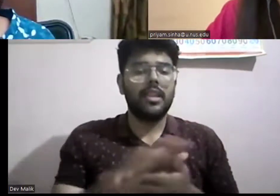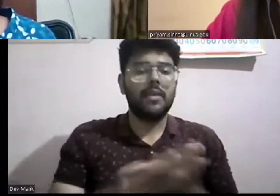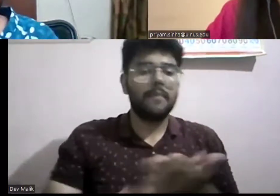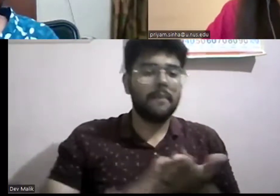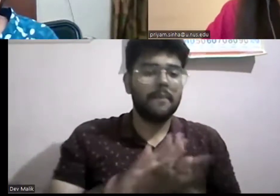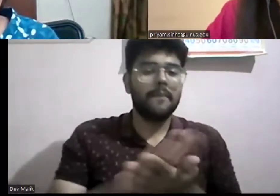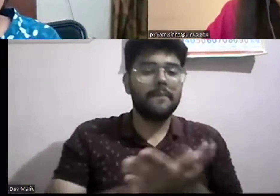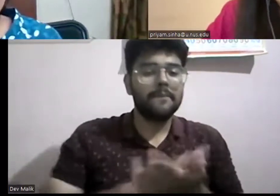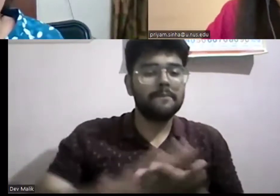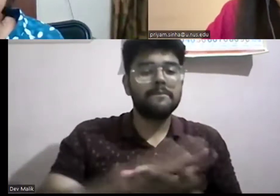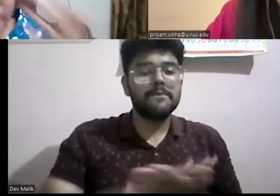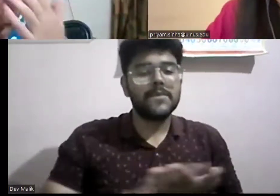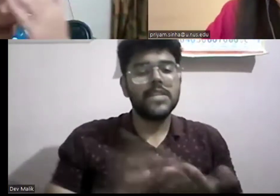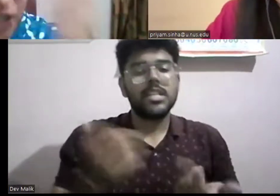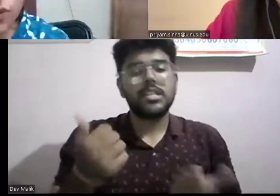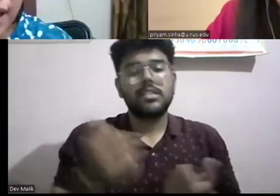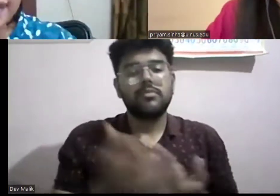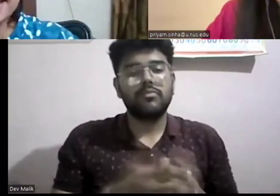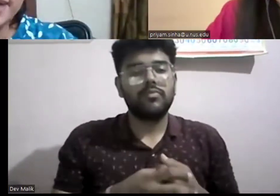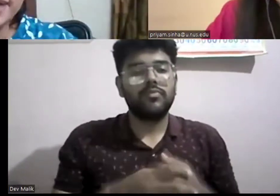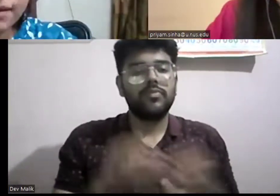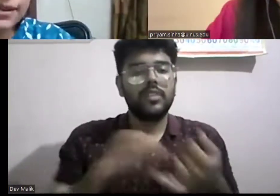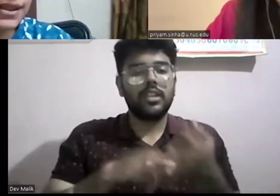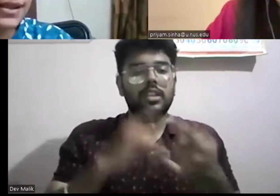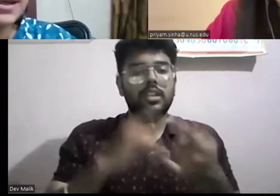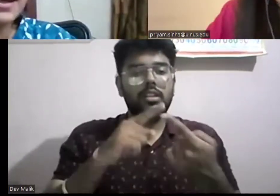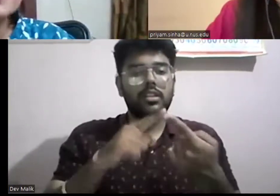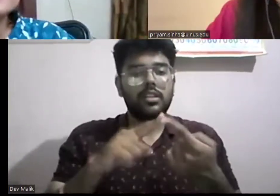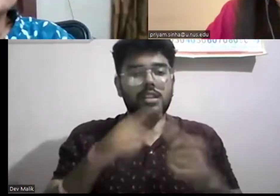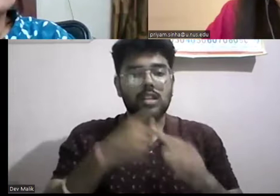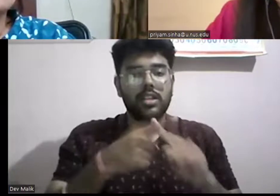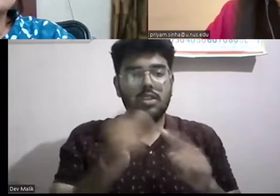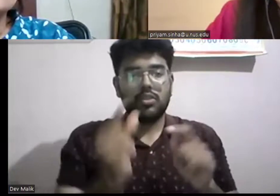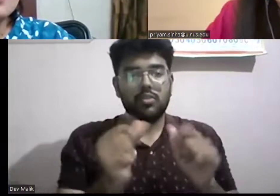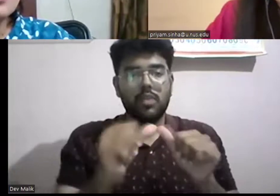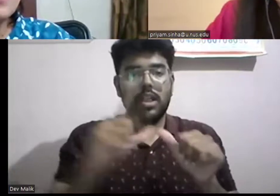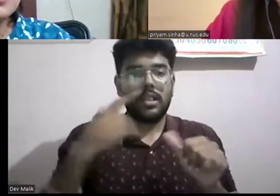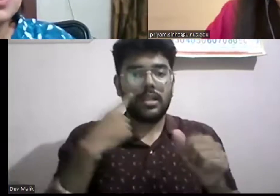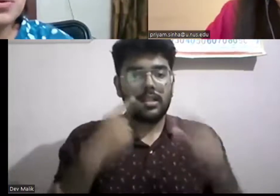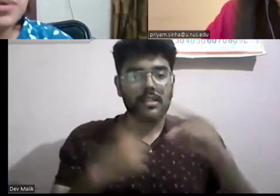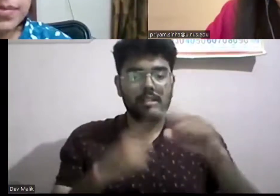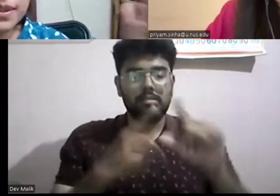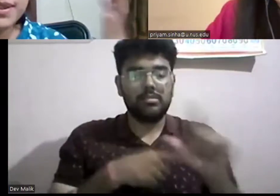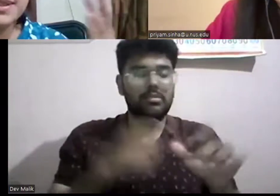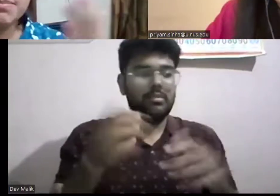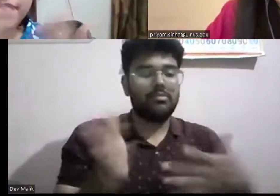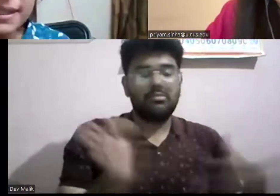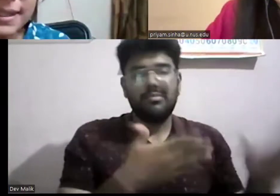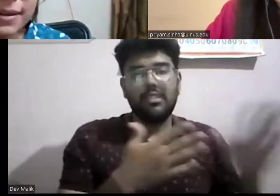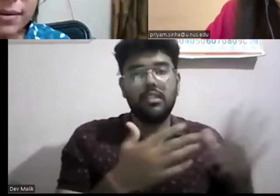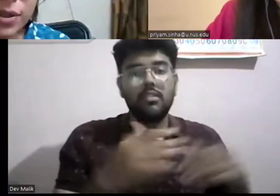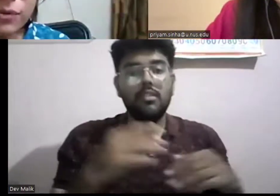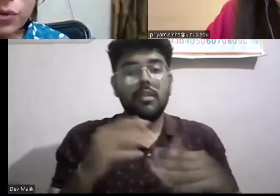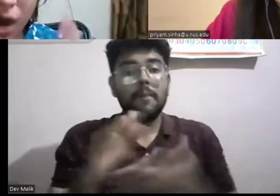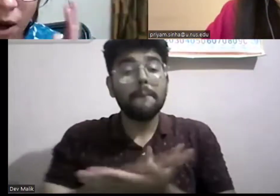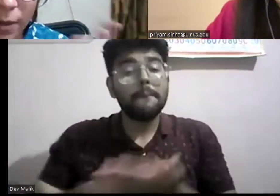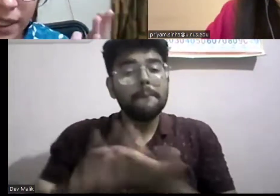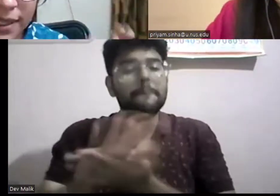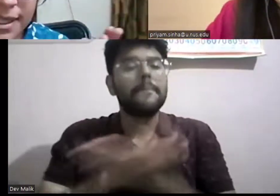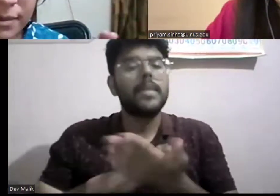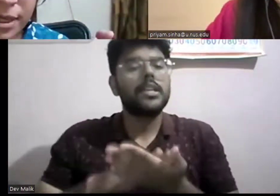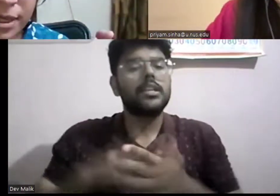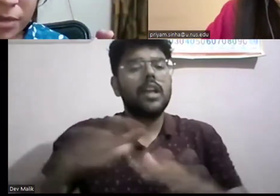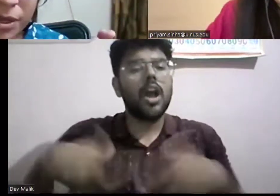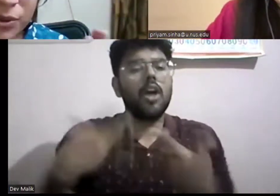आप and आप sexuality की भी क्या बात कर रहे हैं? Talk about, just basic. How